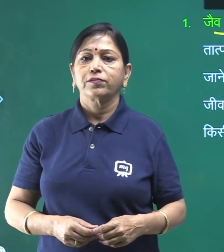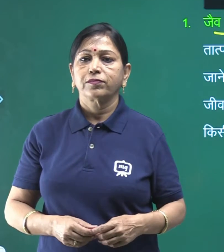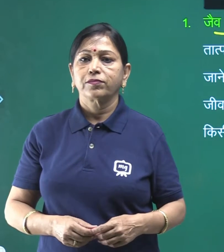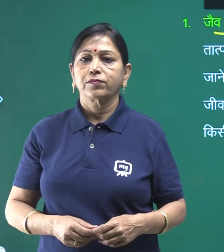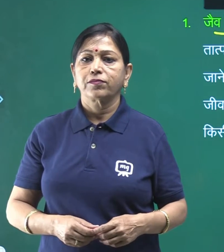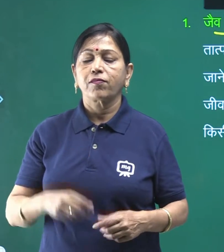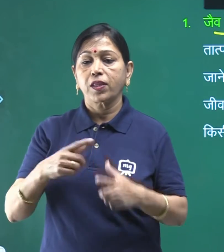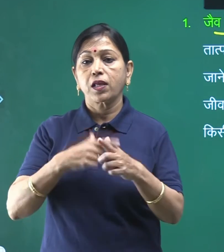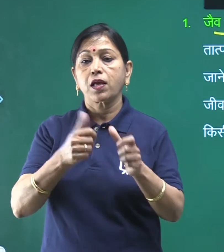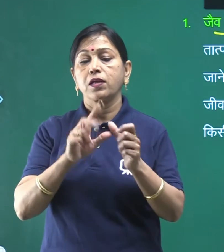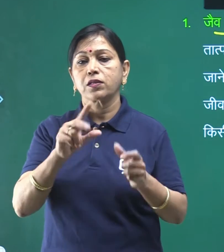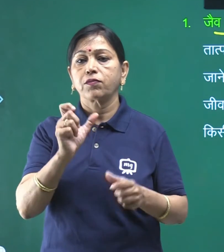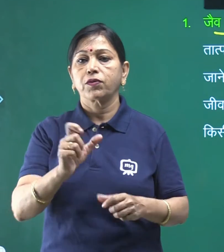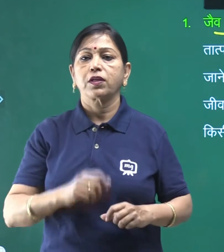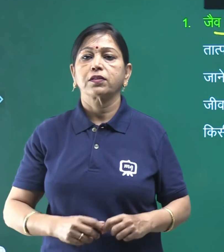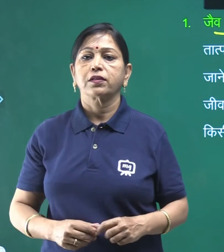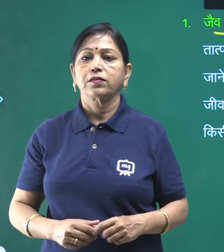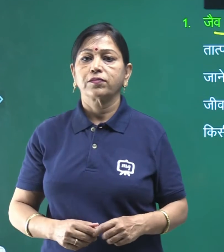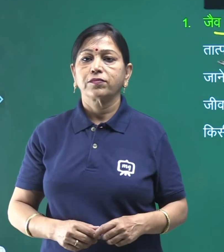जैव विविधता से